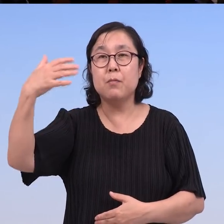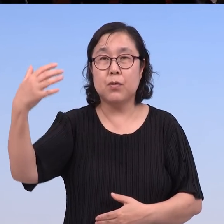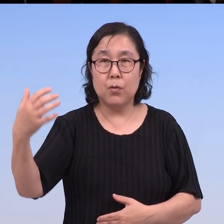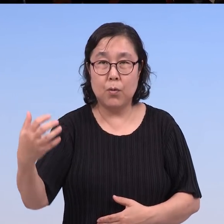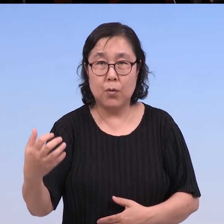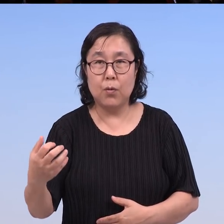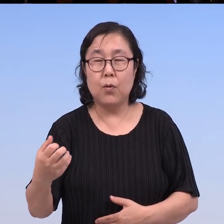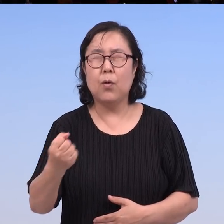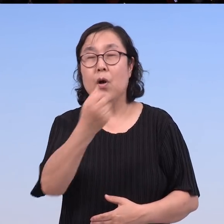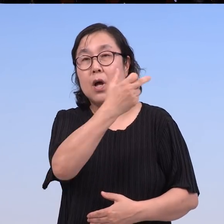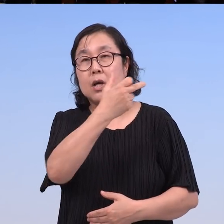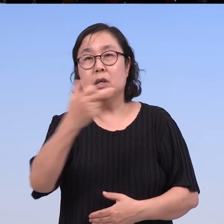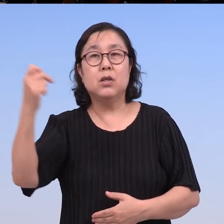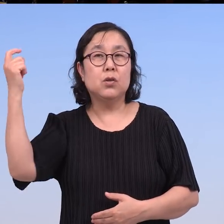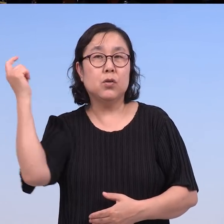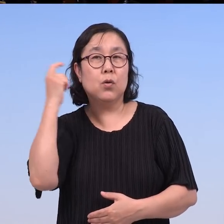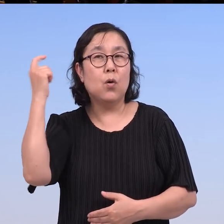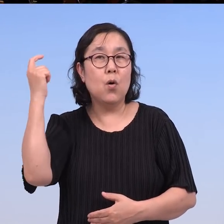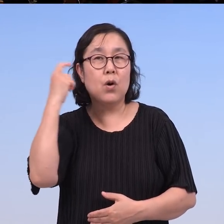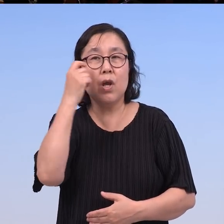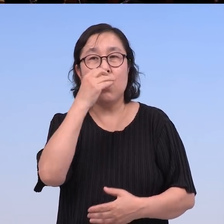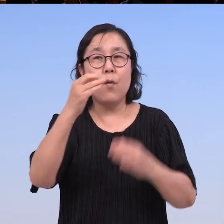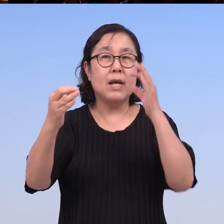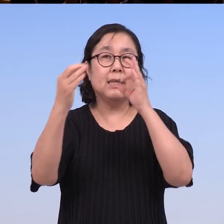큰 소리 외치며 나아가네.